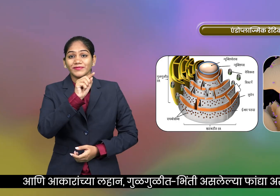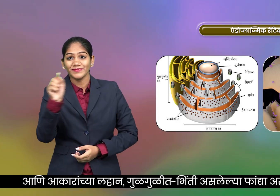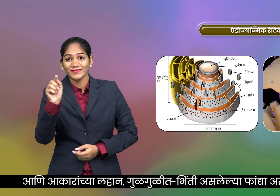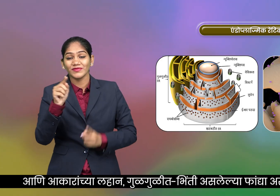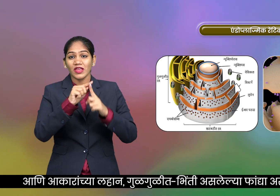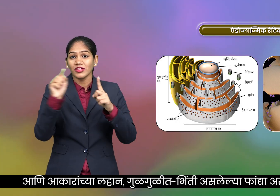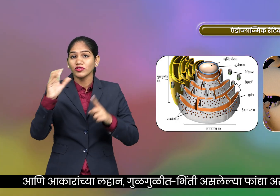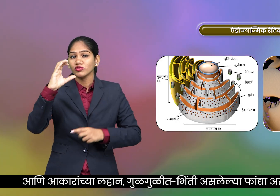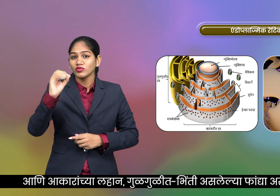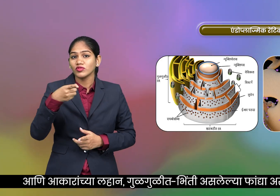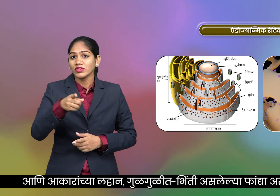असतात.